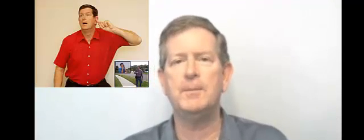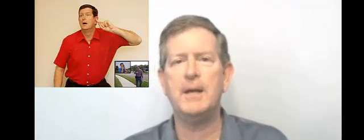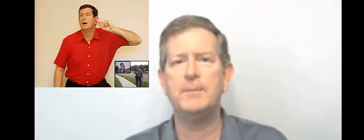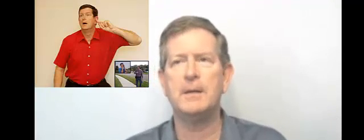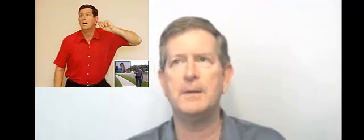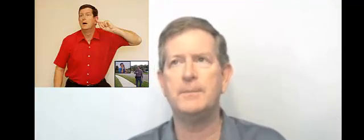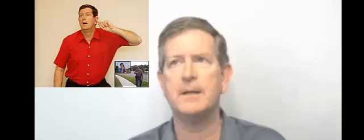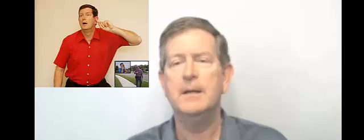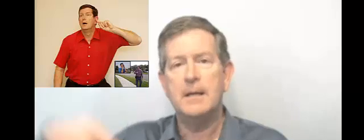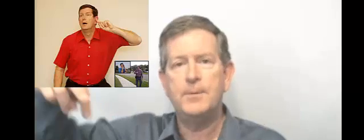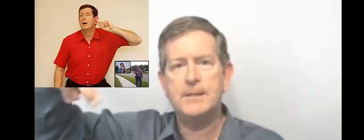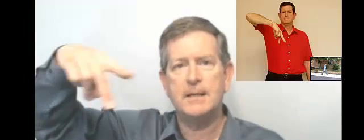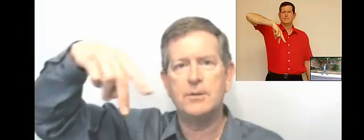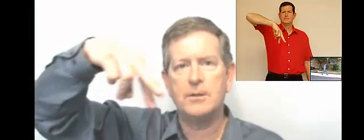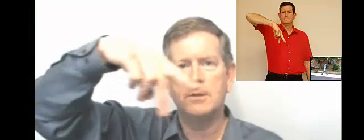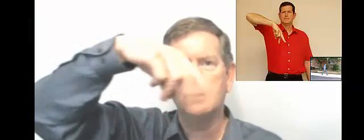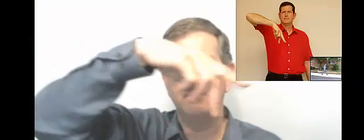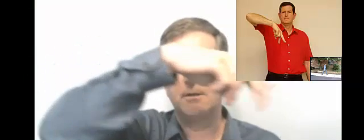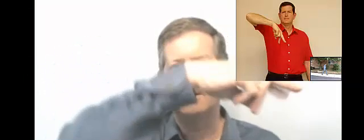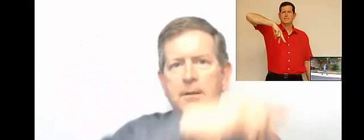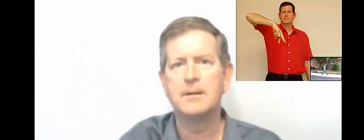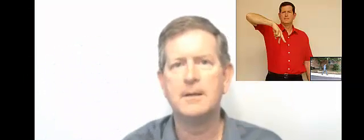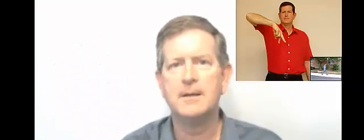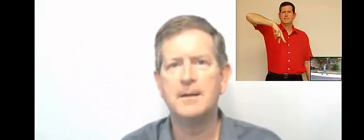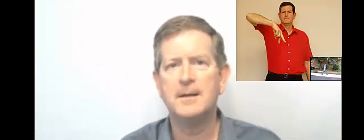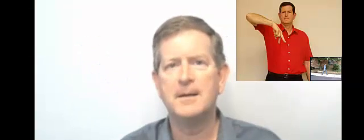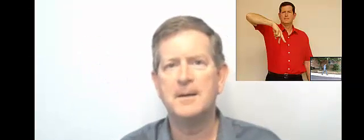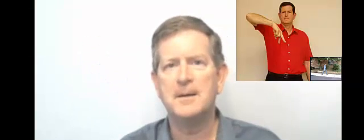entendre, bien, bien, bien, bien. Et puis ça, toc, toc, toc, toc, toc.